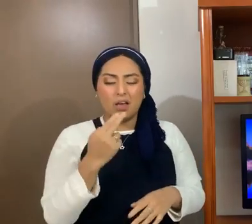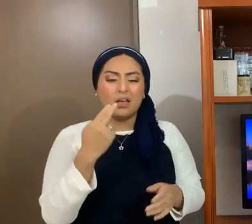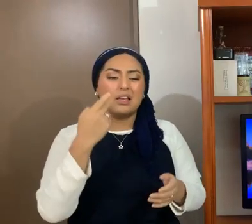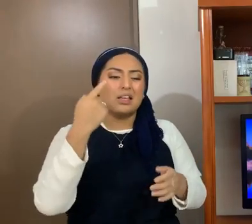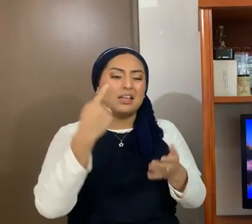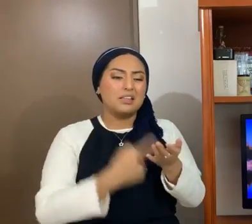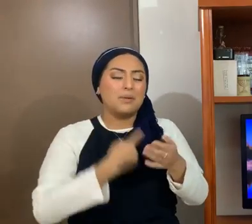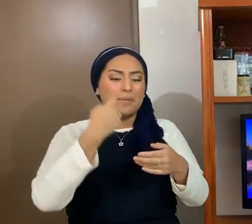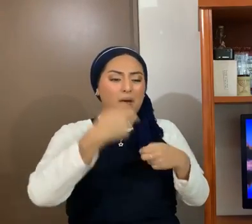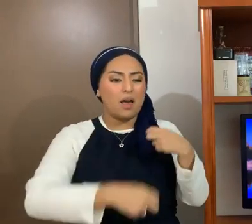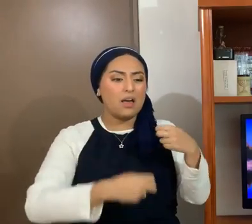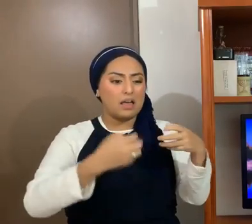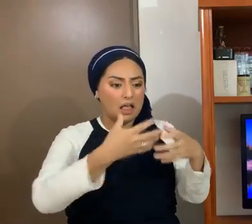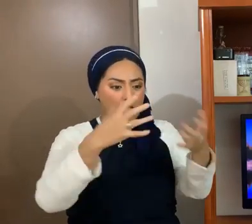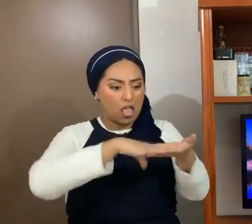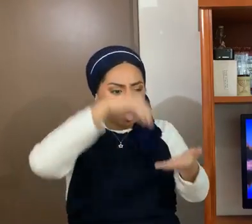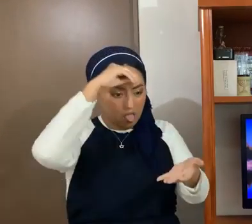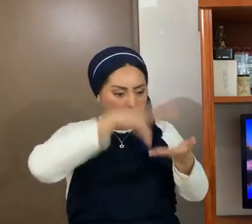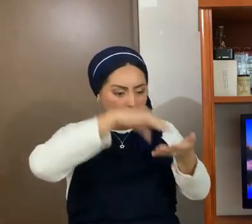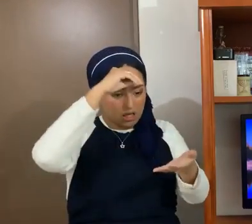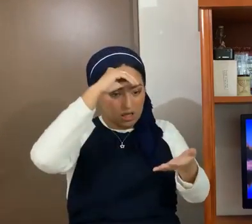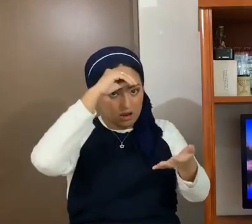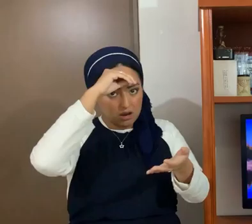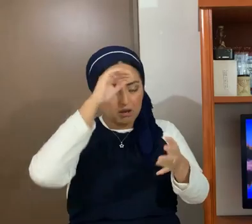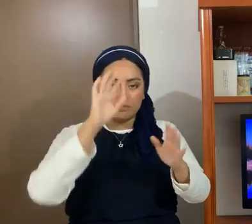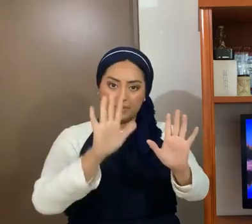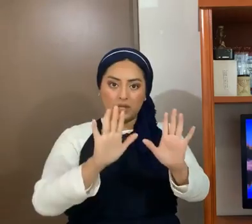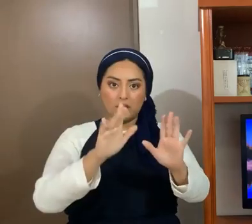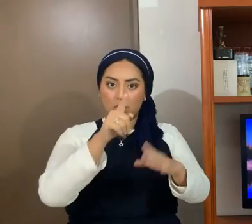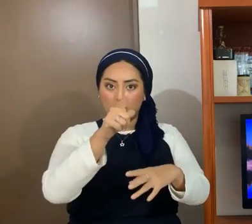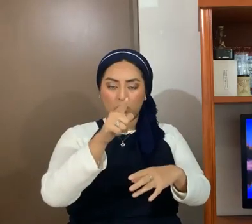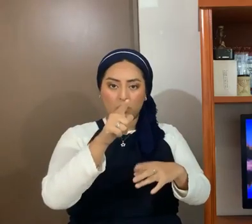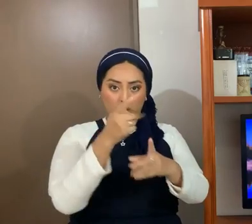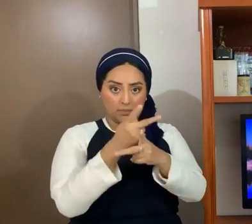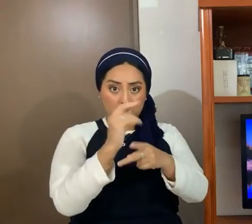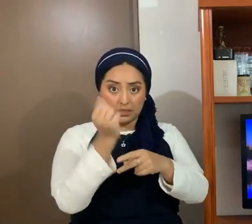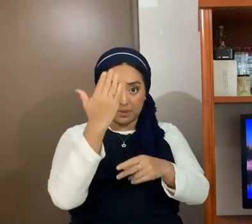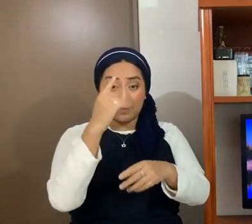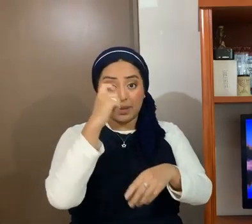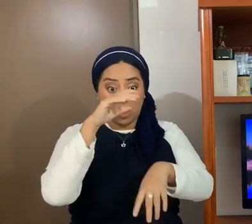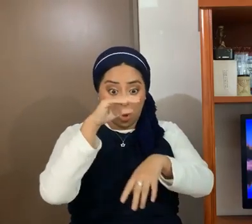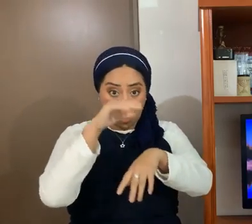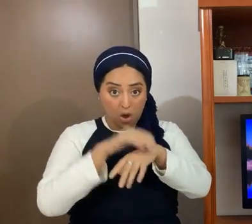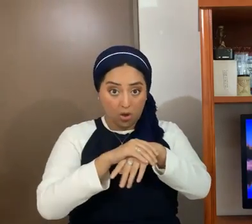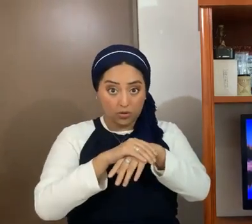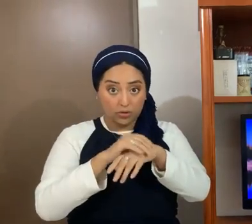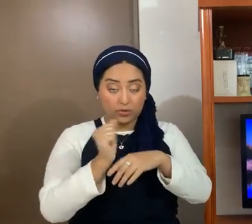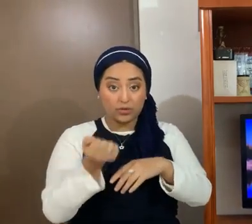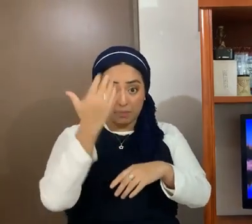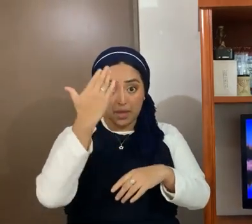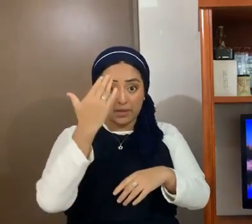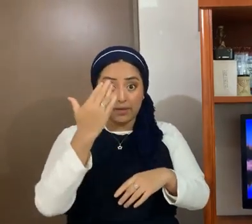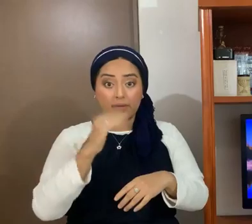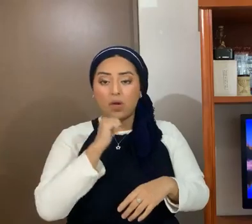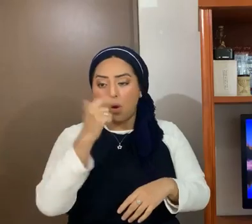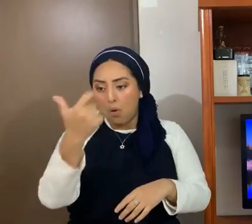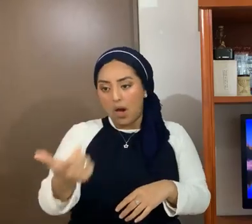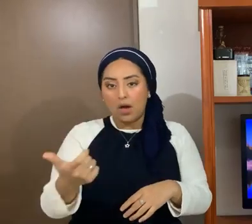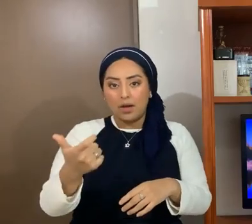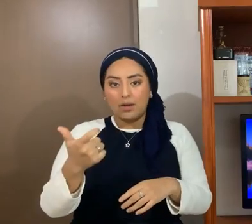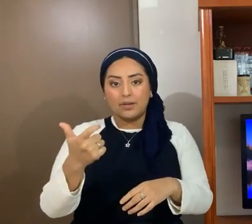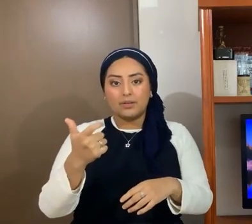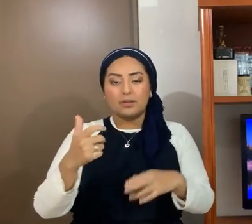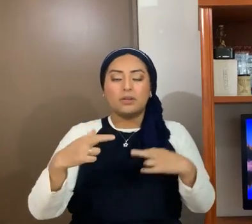no logro retener. ¿No será porque no se está guardando bien el Shabbat? Porque en Shabbat se está, en lugar de poner un